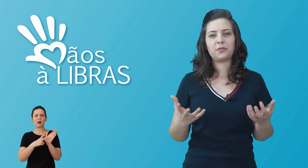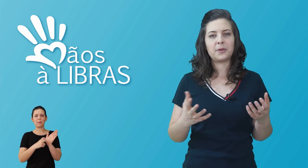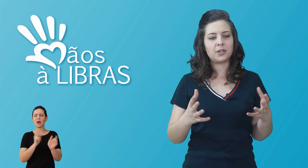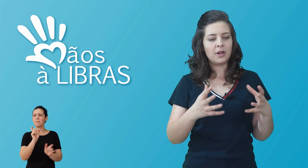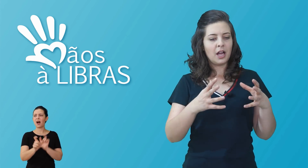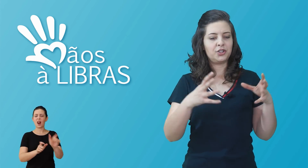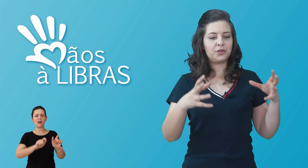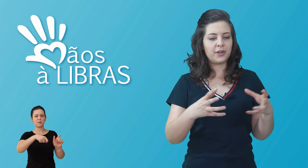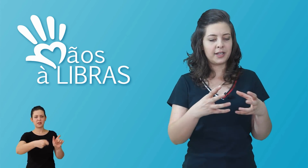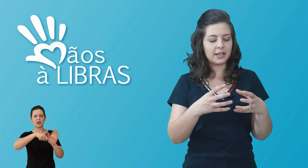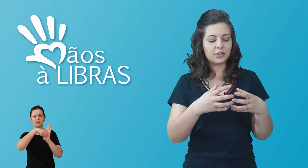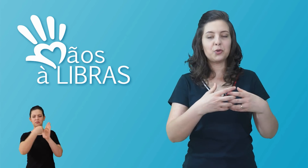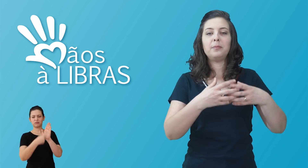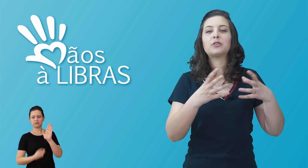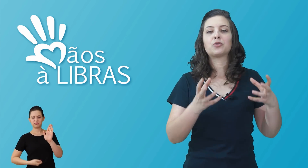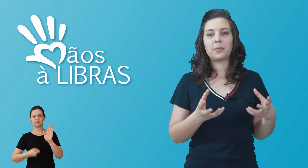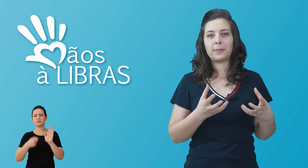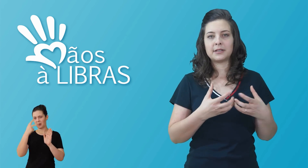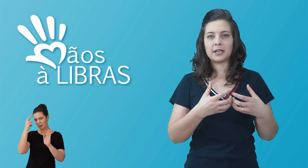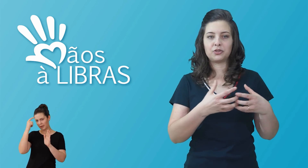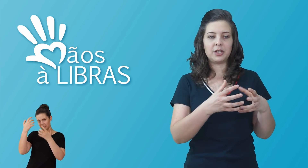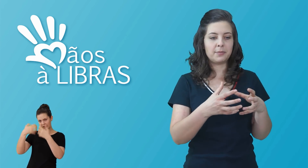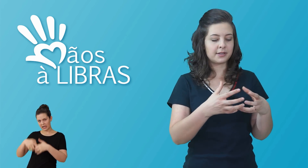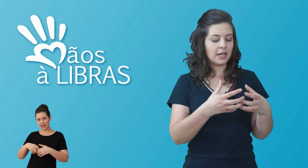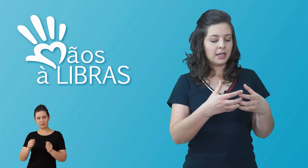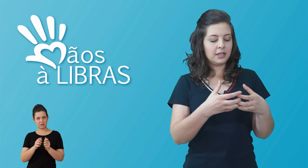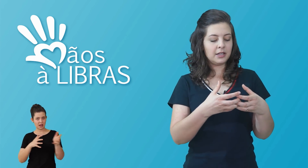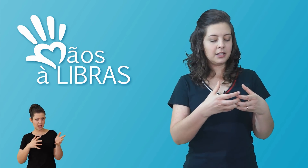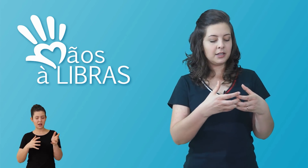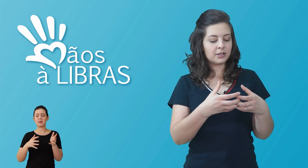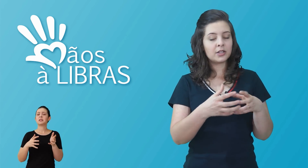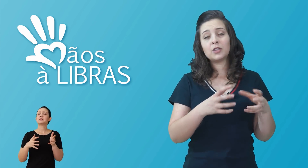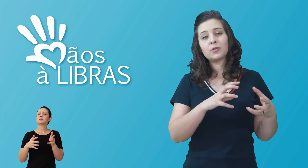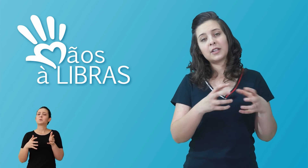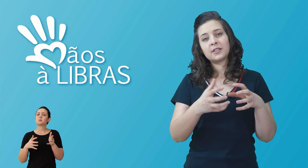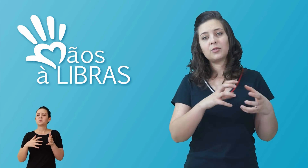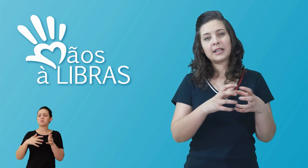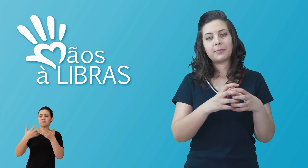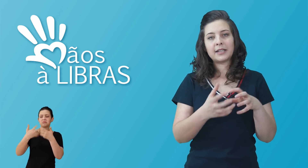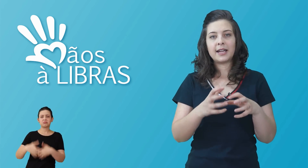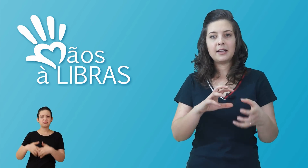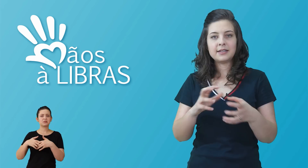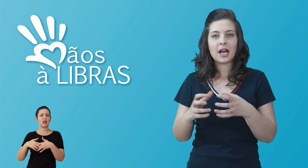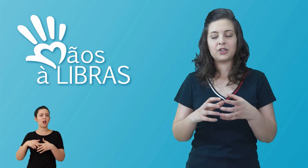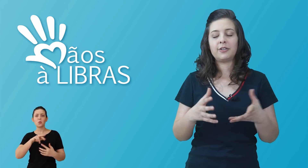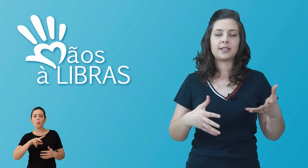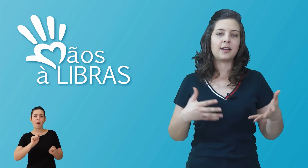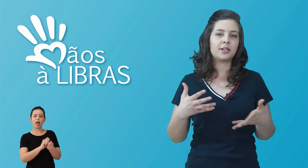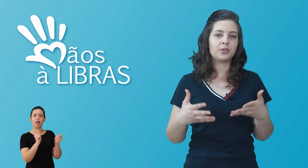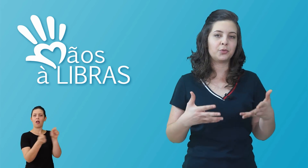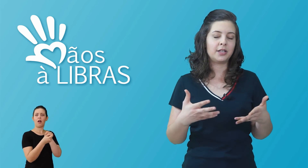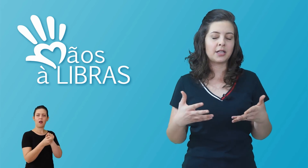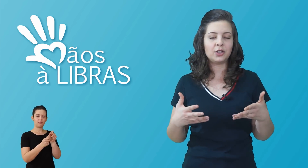conhecimento e de informação, a gente vê que existe um mito sobre o aprendizado de Libras e isso às vezes não é adaptado à realidade. A